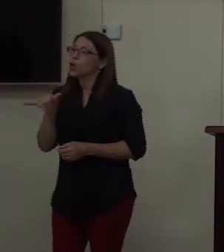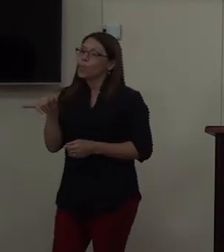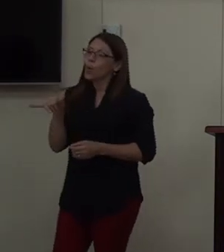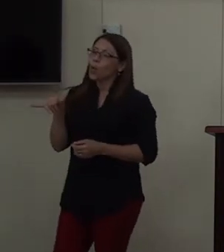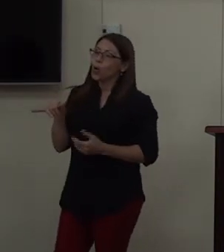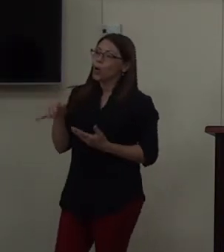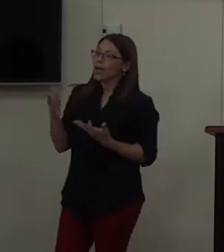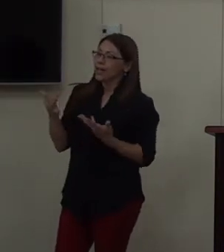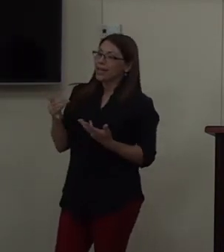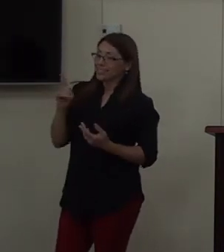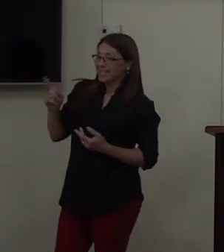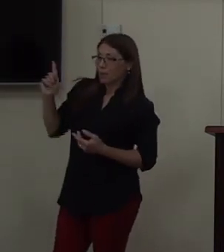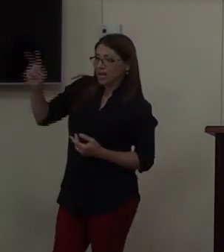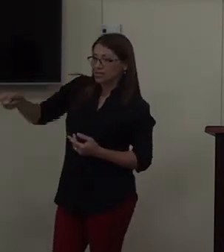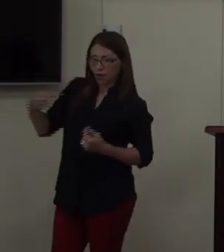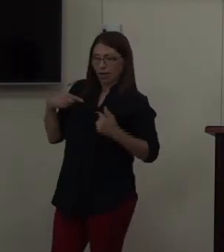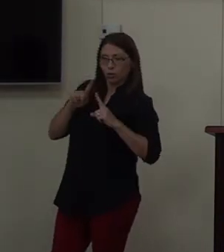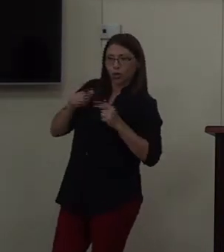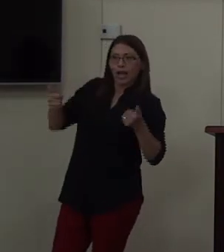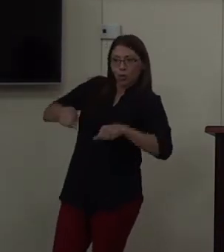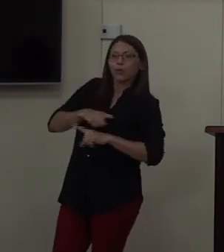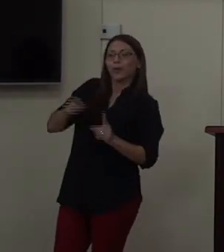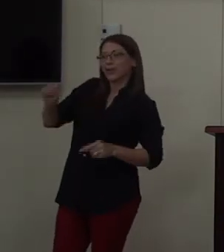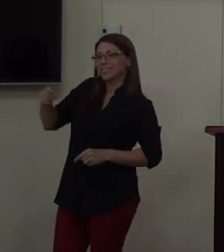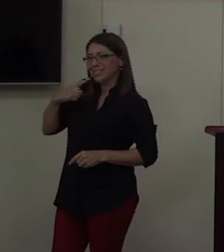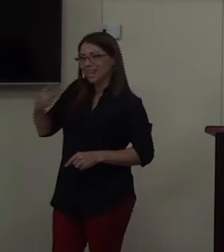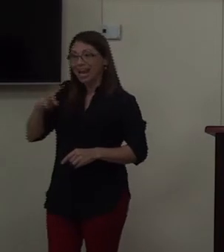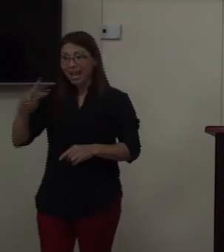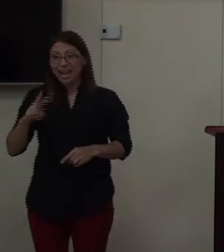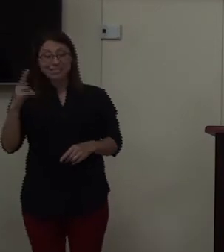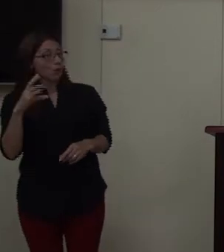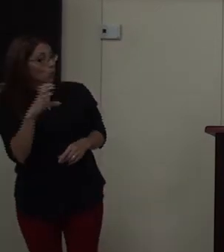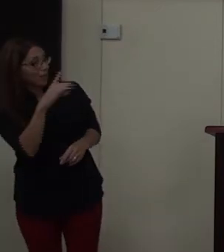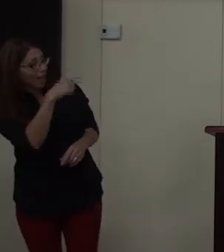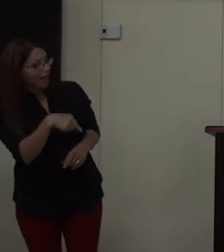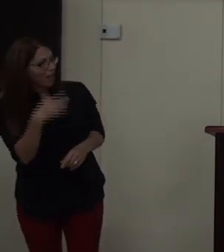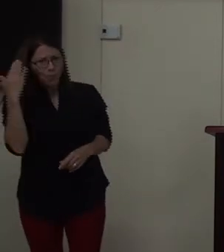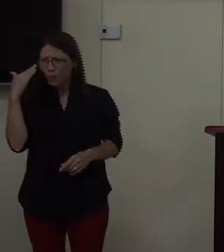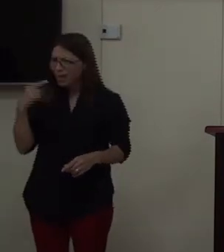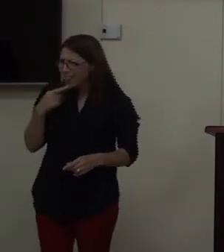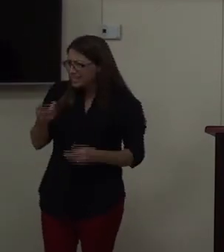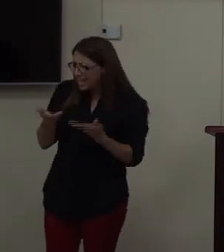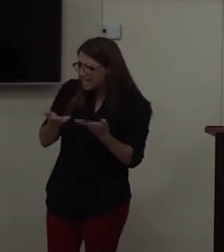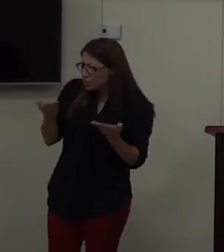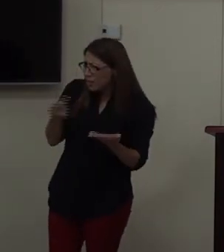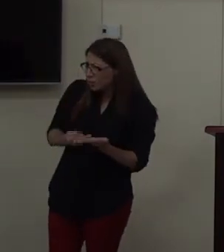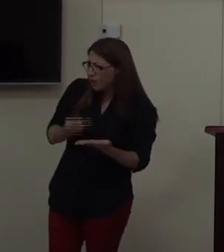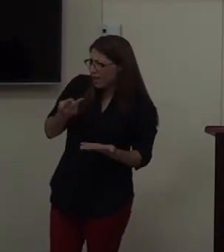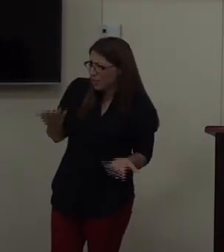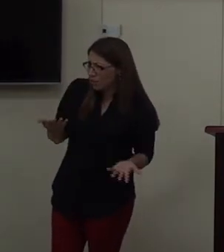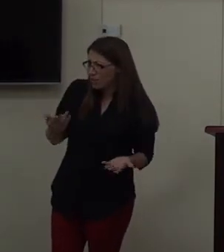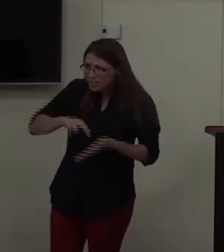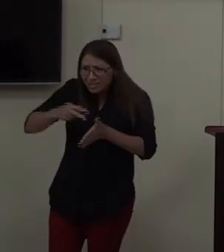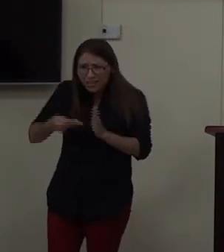con la que no estoy de acuerdo, pero que se señala en la segunda, porque es un instrumento válido, o sea, significa que la lengua no es válida.